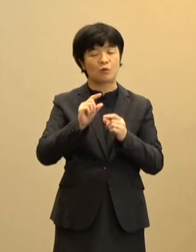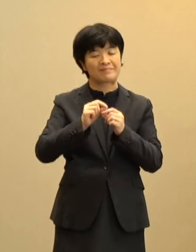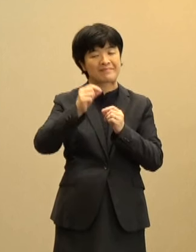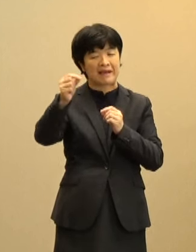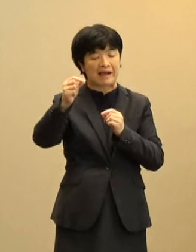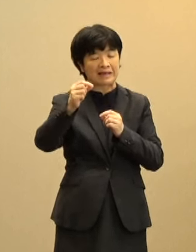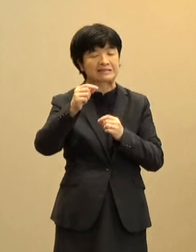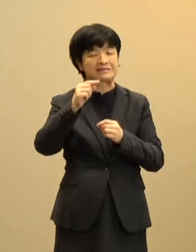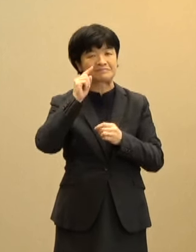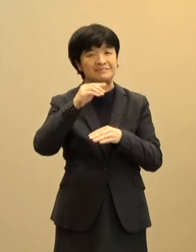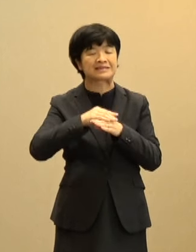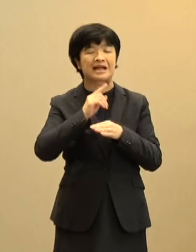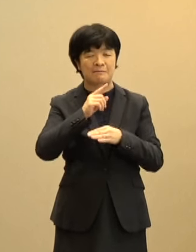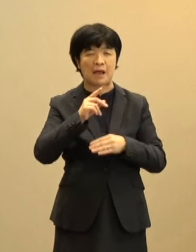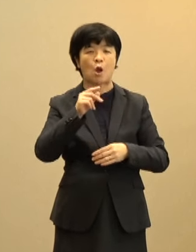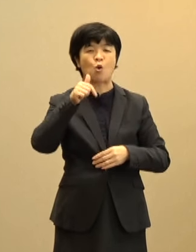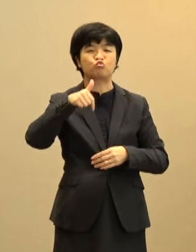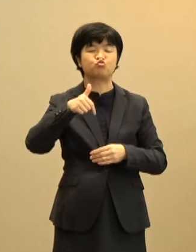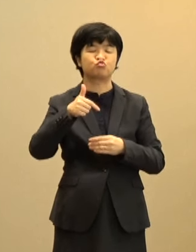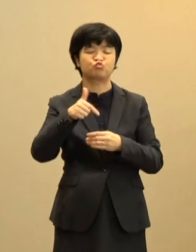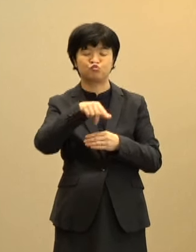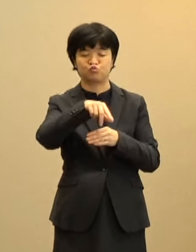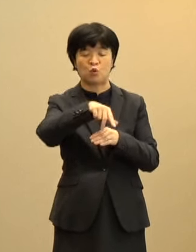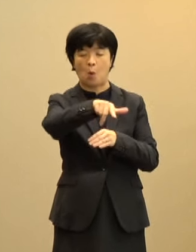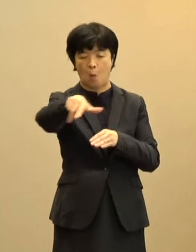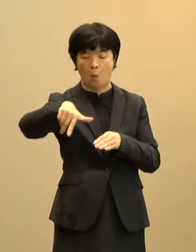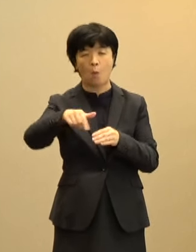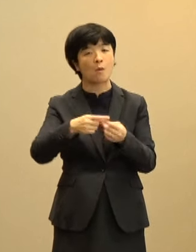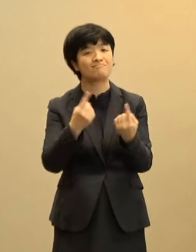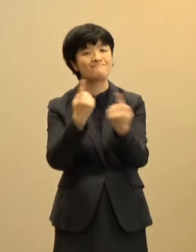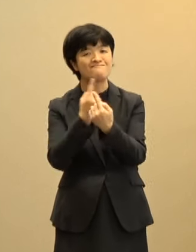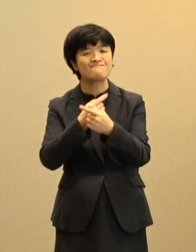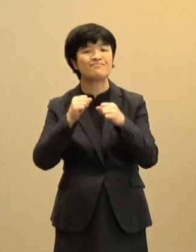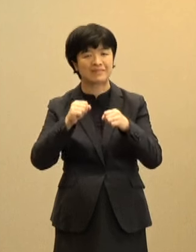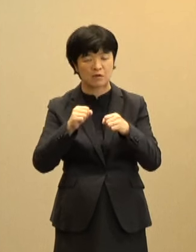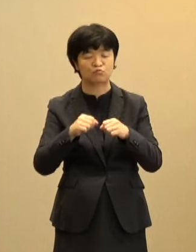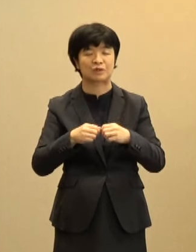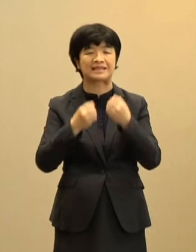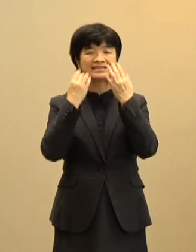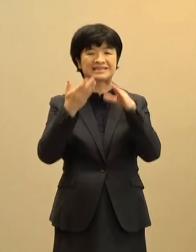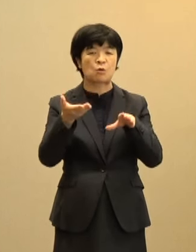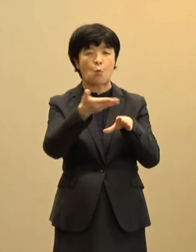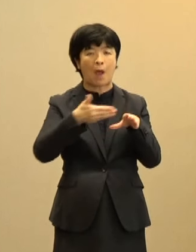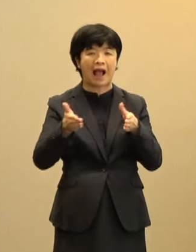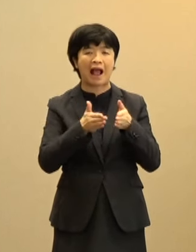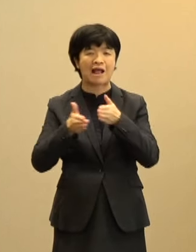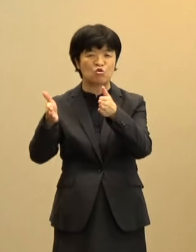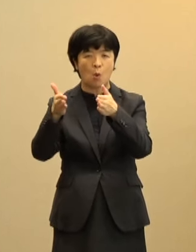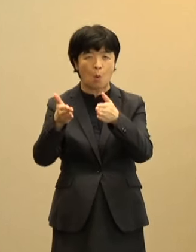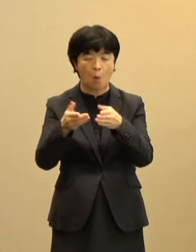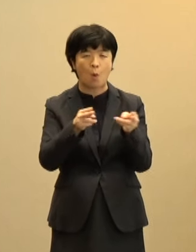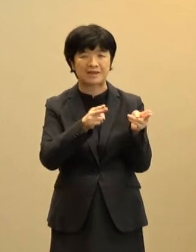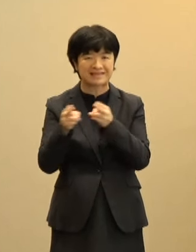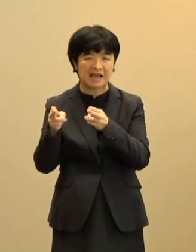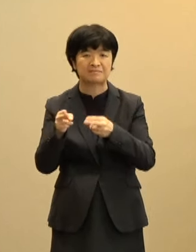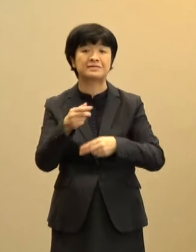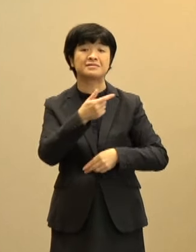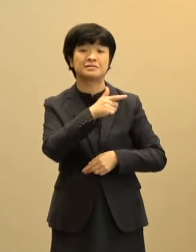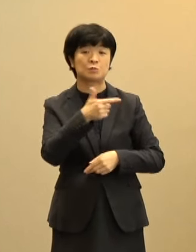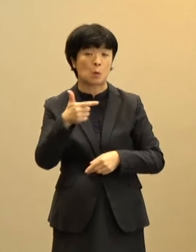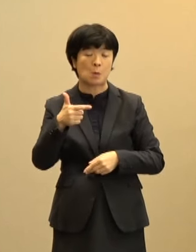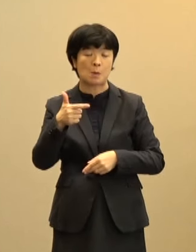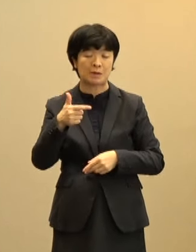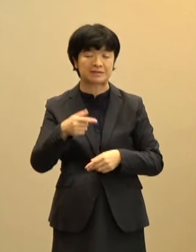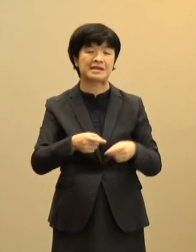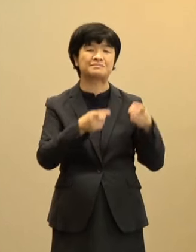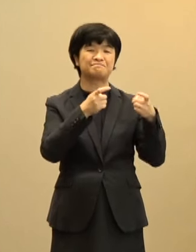ったり、もしくは新湾岸道路の整備を含めた、そうした中長期的なですね、千葉港をめぐるですね、環